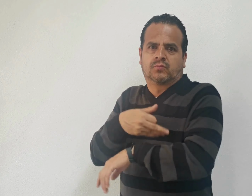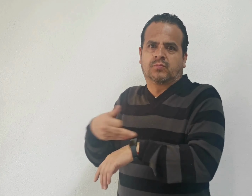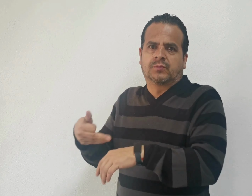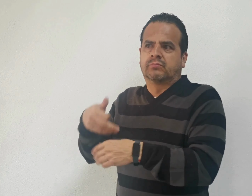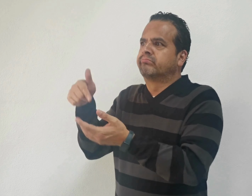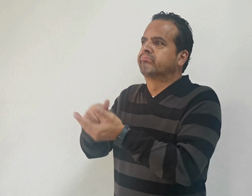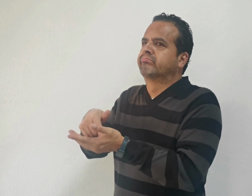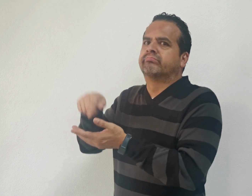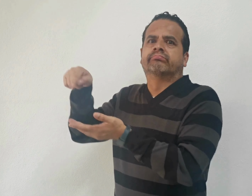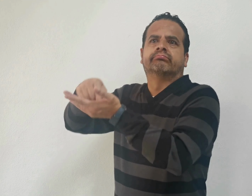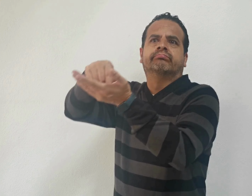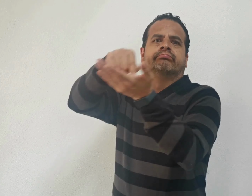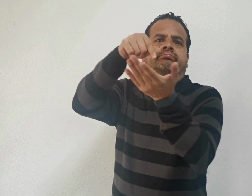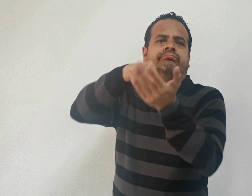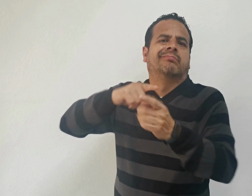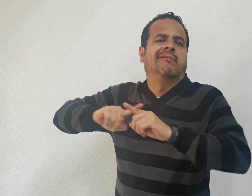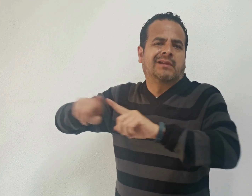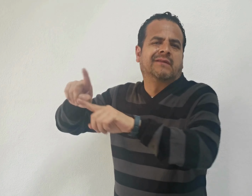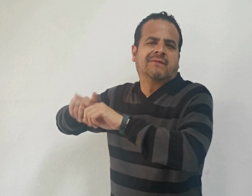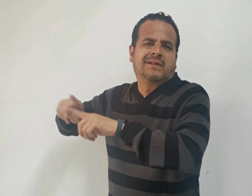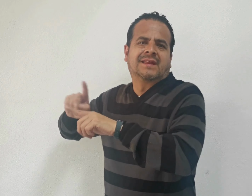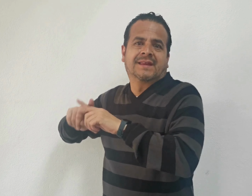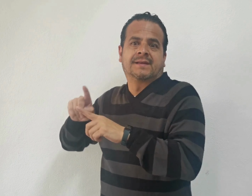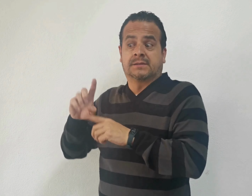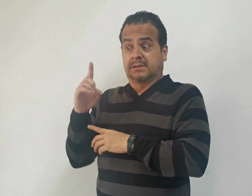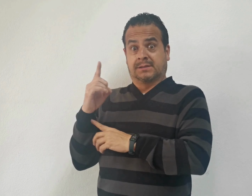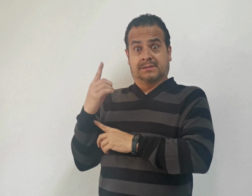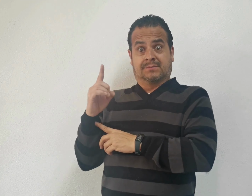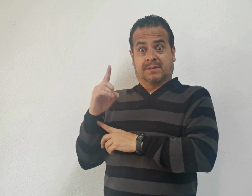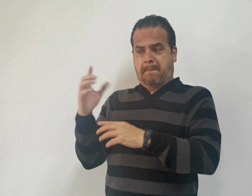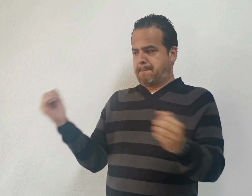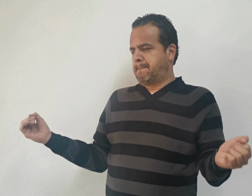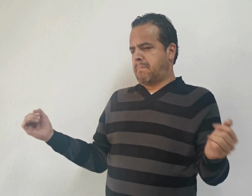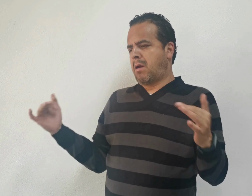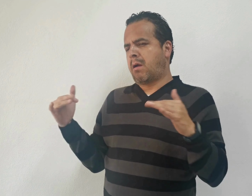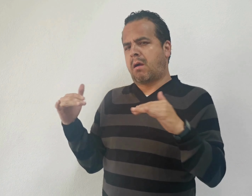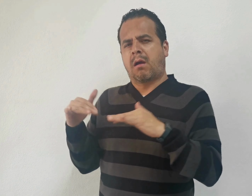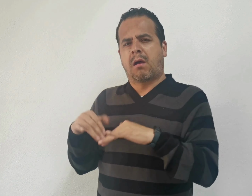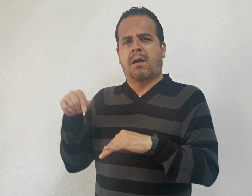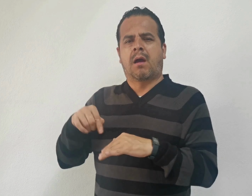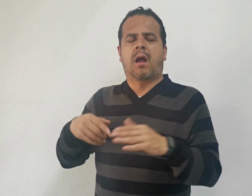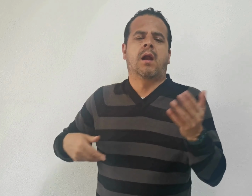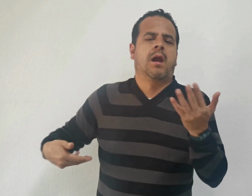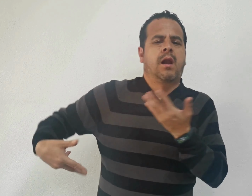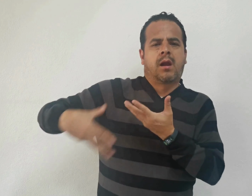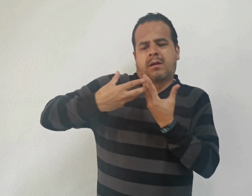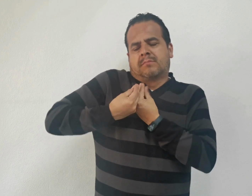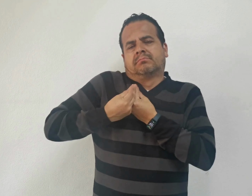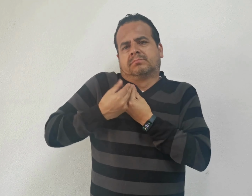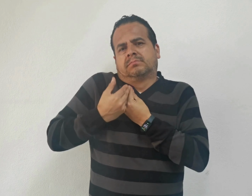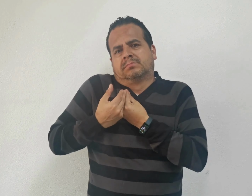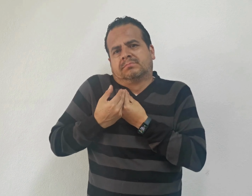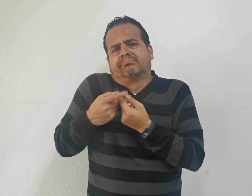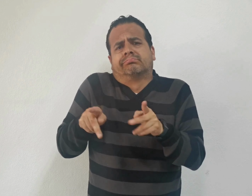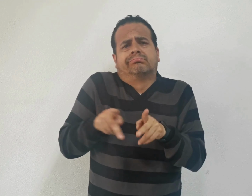en casa de los abuelos y era el momento en donde pues disfrutábamos juntos y nos acompañáis Entonces era